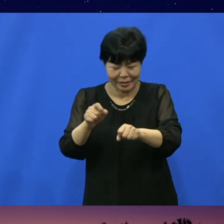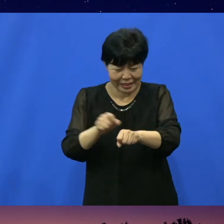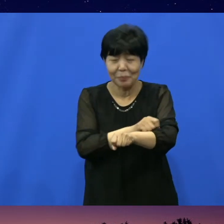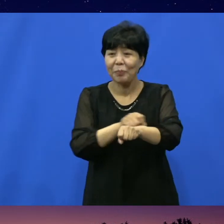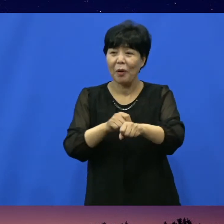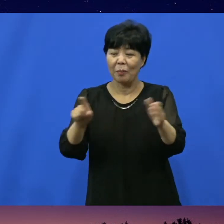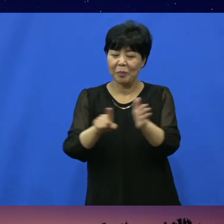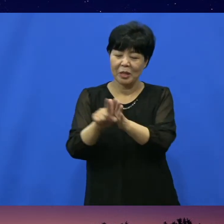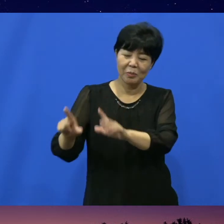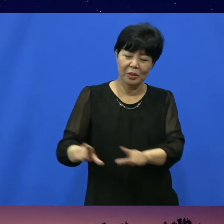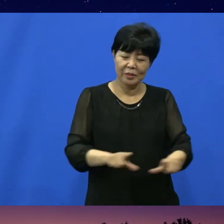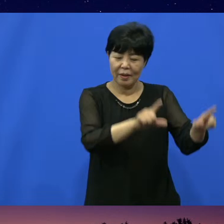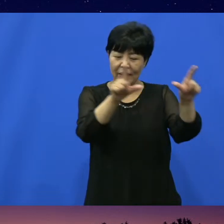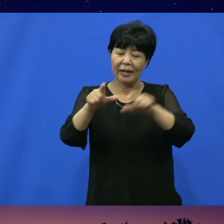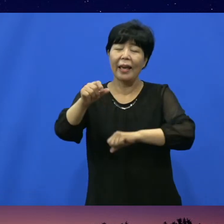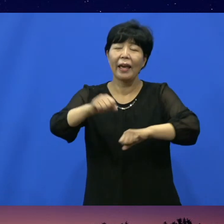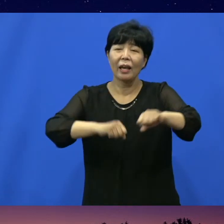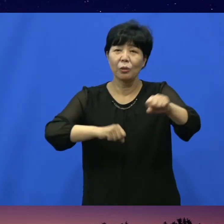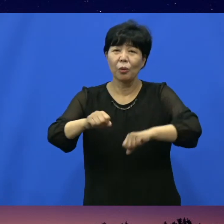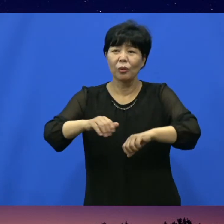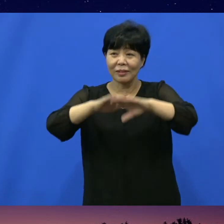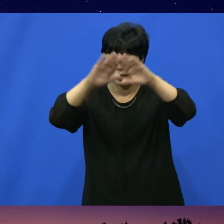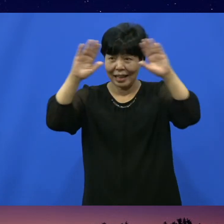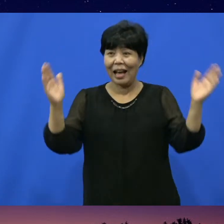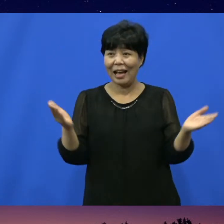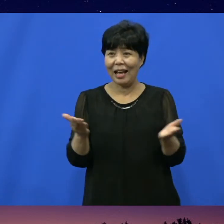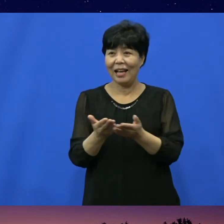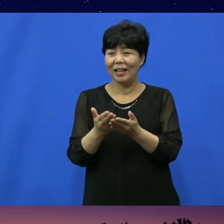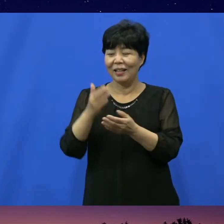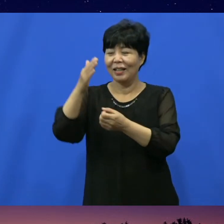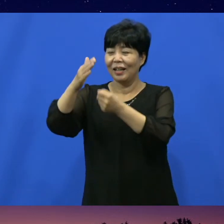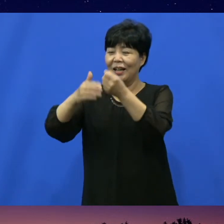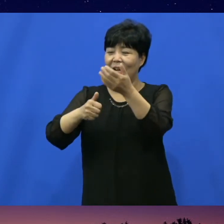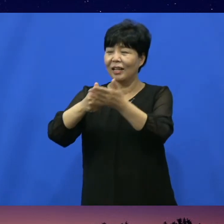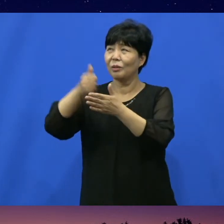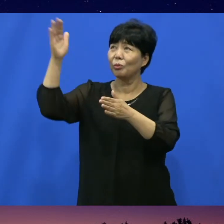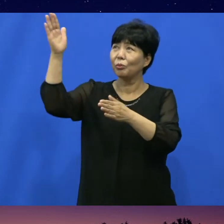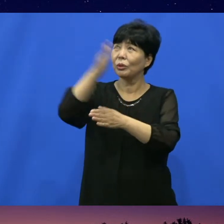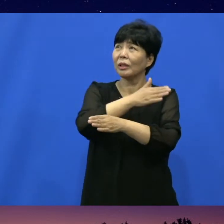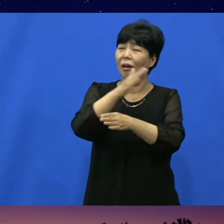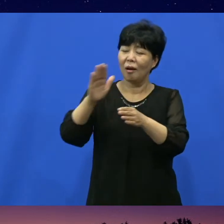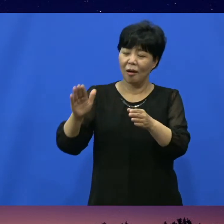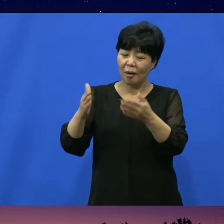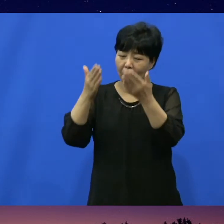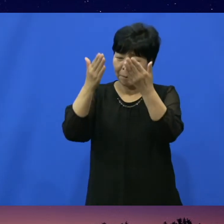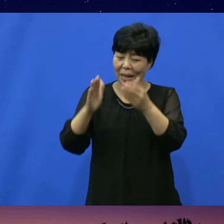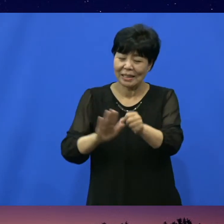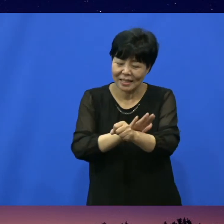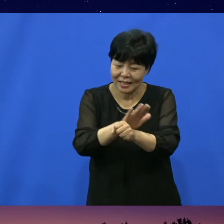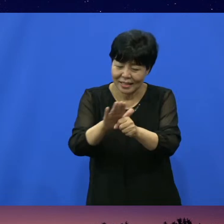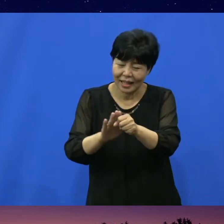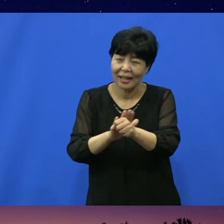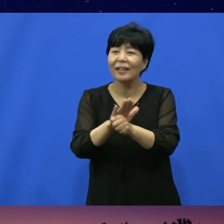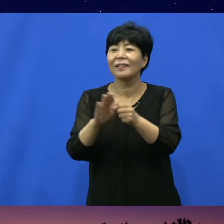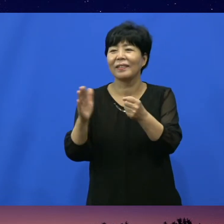신앙생활의 모든 행위가 그 사랑의 반응이기 때문에 의무적으로, 율법적으로, 어쩔 수 없이